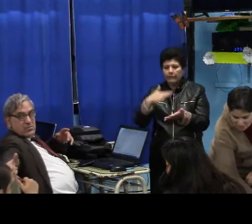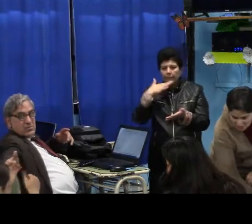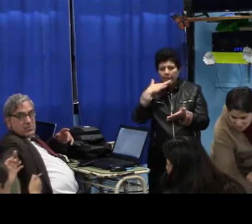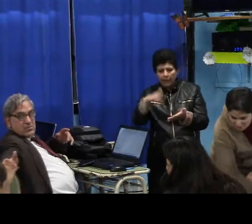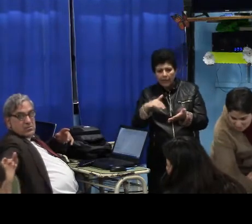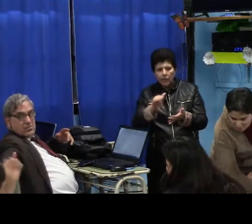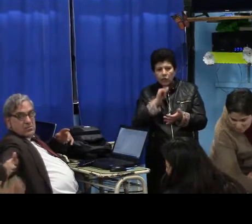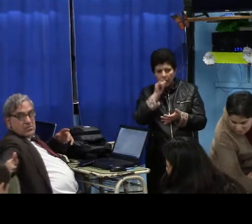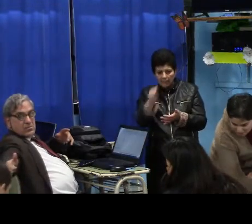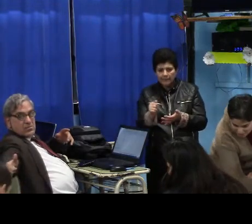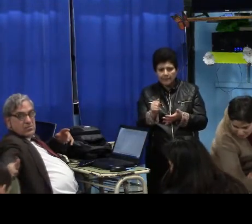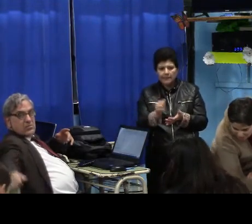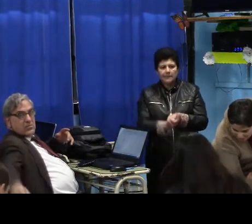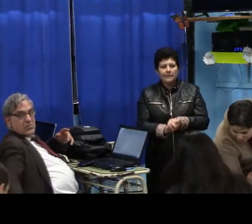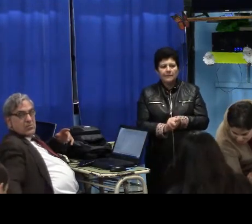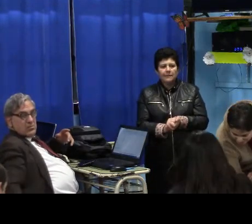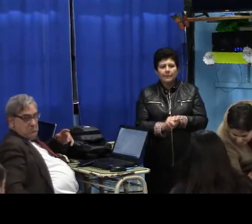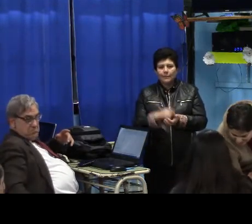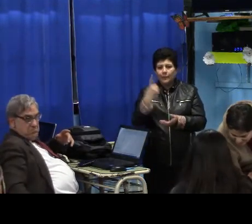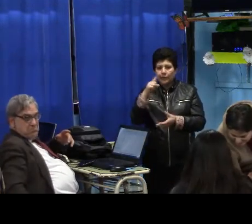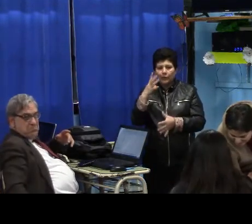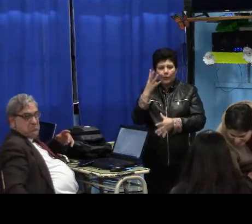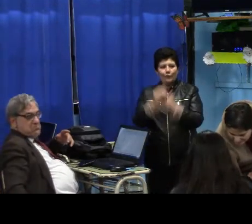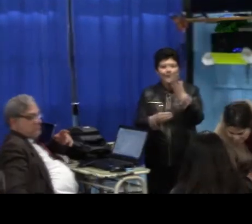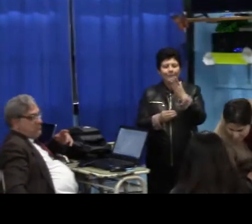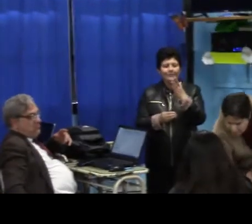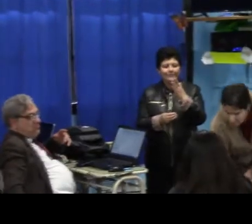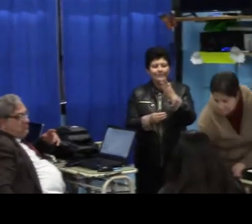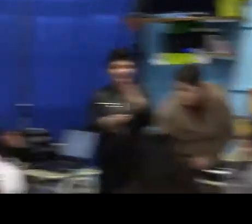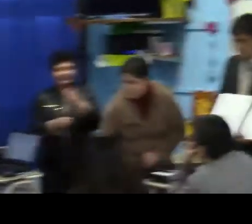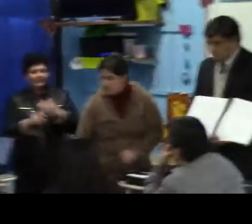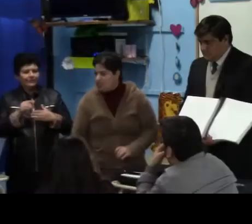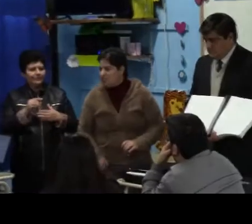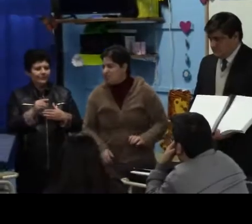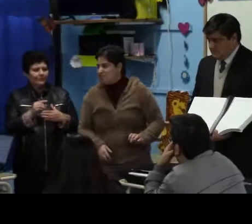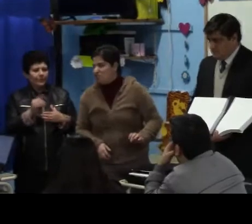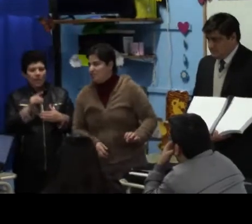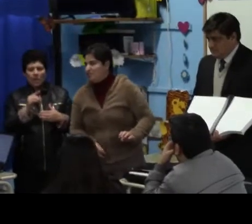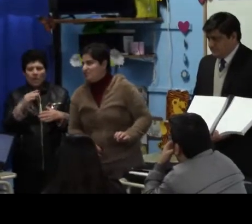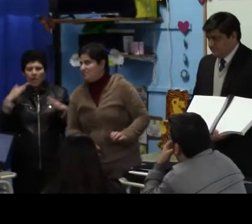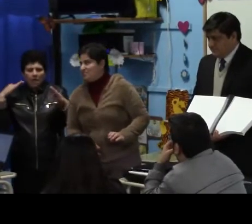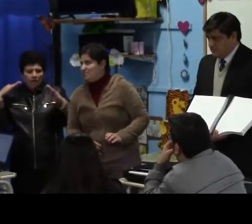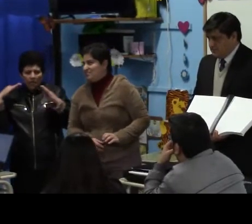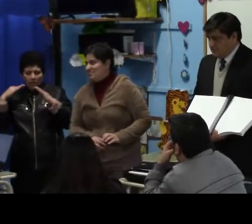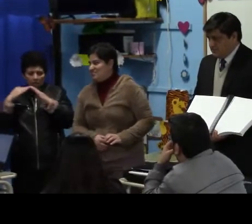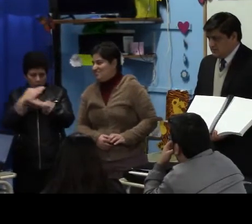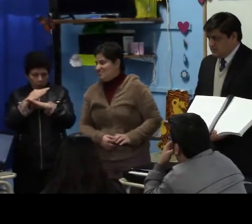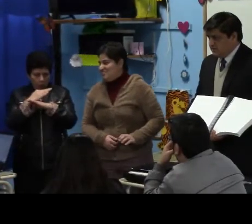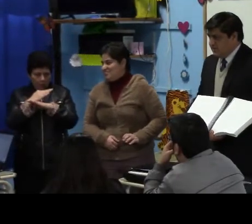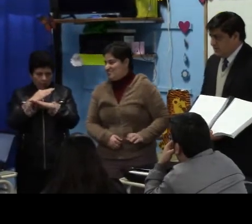para que cuando toque, la gente tiene un toque, pueden entender lo que dice. Muy bien, bueno, pero hay un error. El braille no es un idioma.